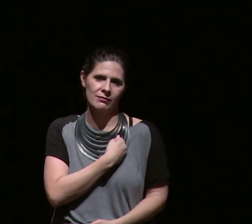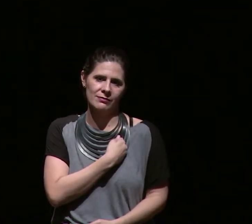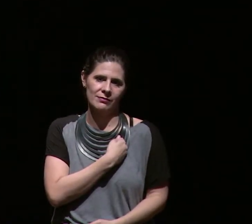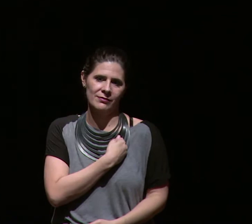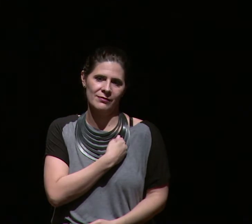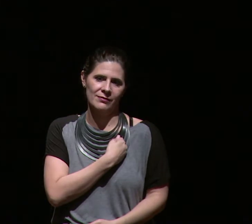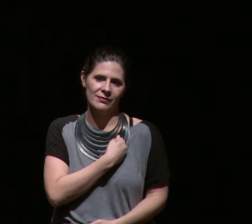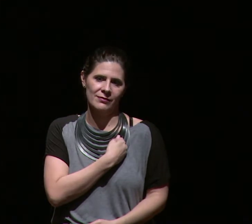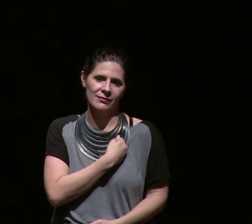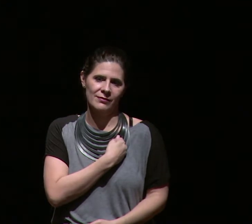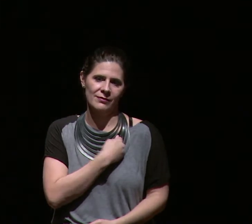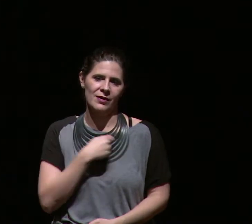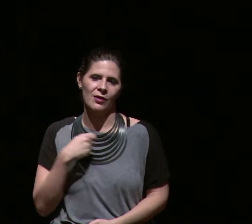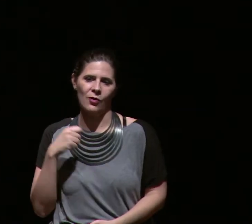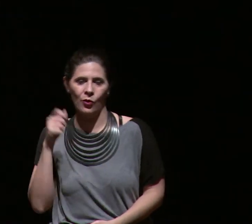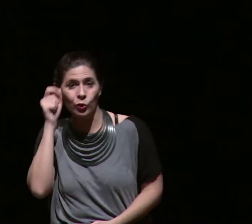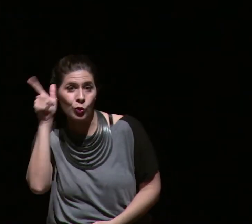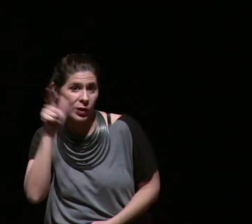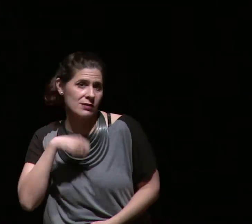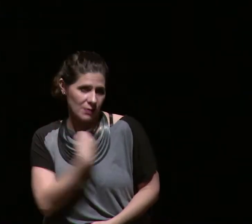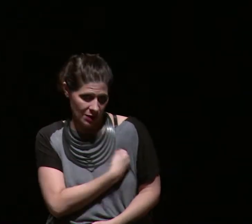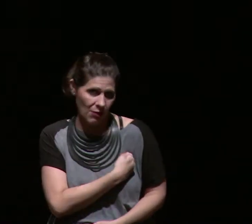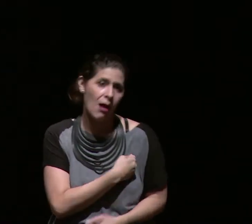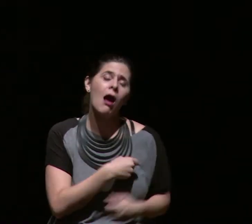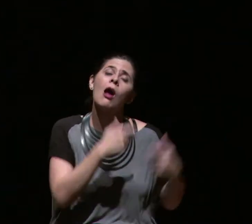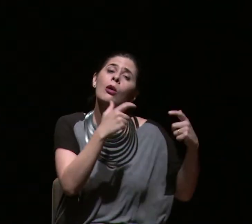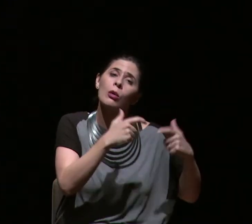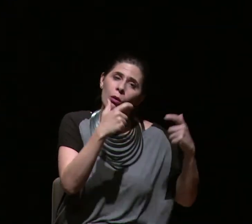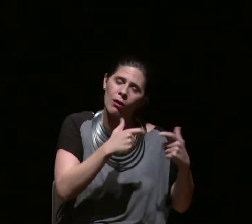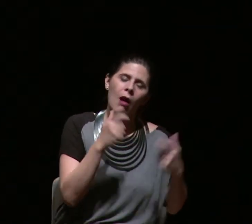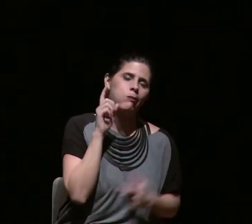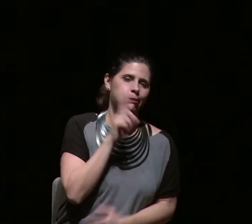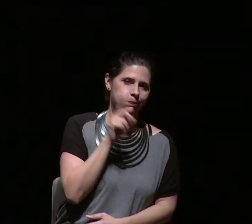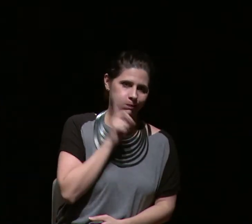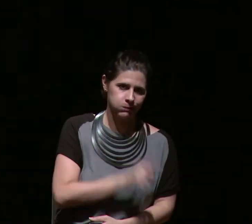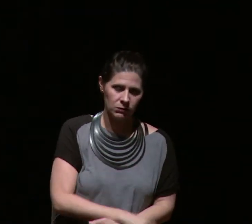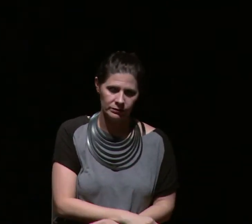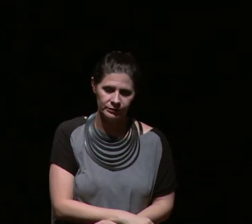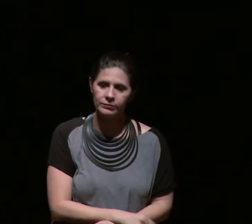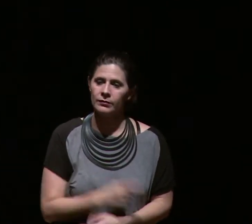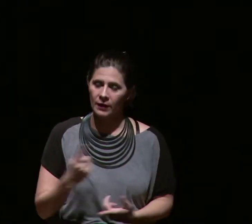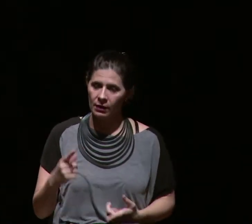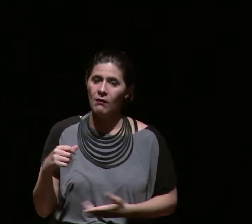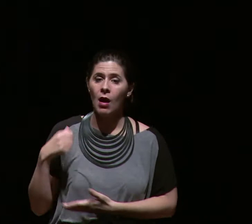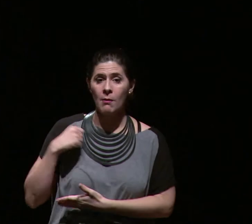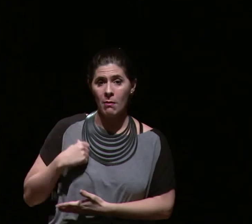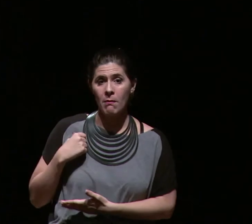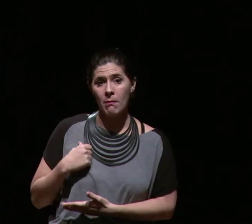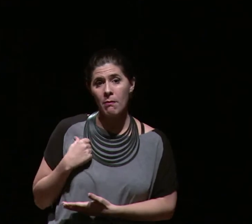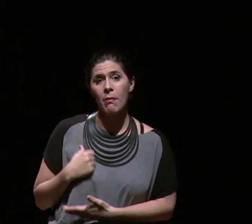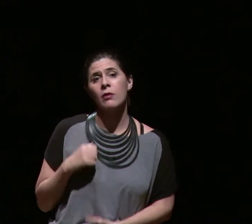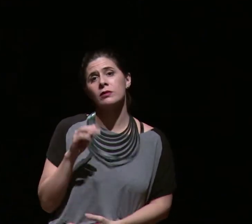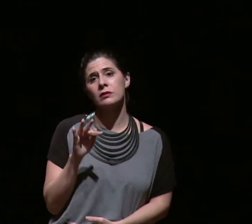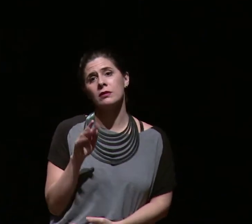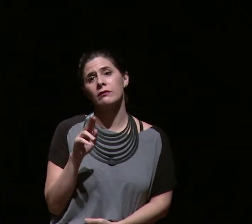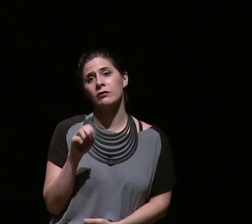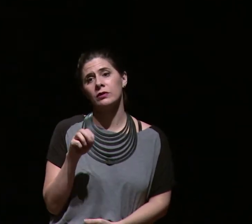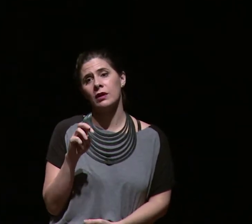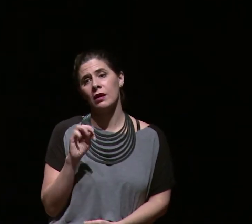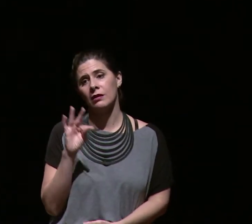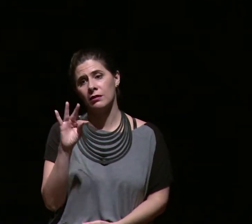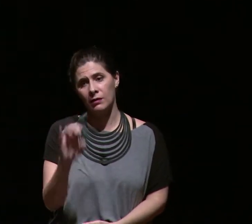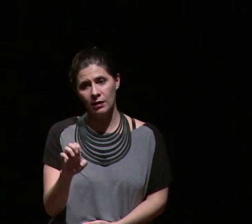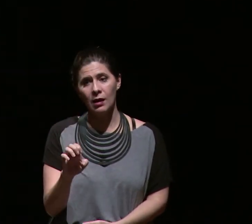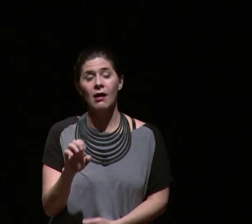Unidos, em 2015. Foi finalista na principal categoria do prêmio Bolsa Funarte para artistas e produtores negros,